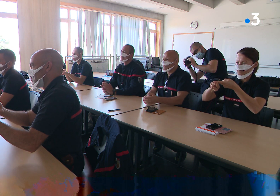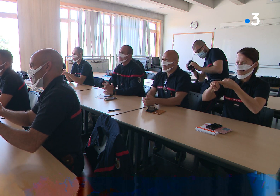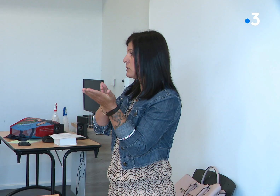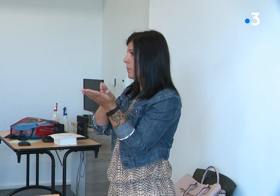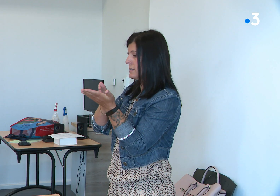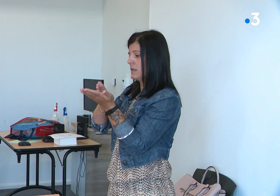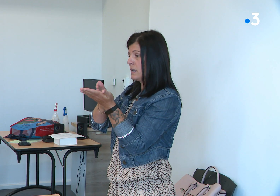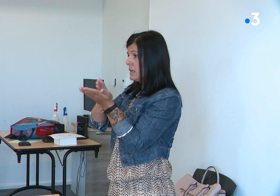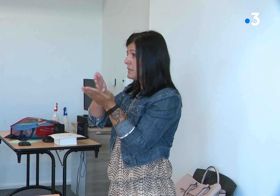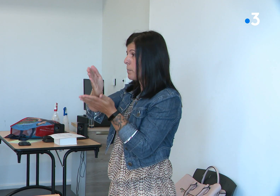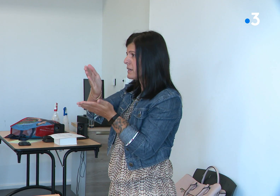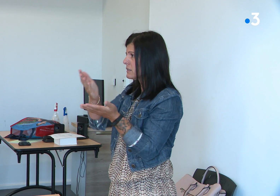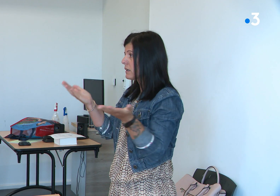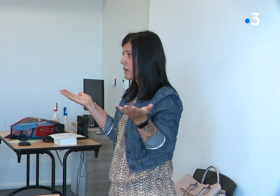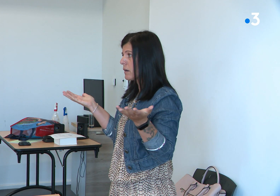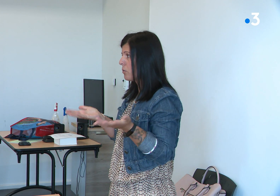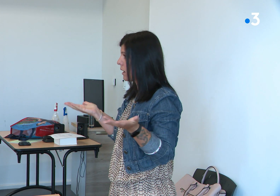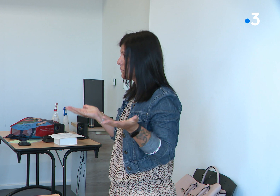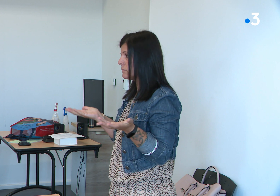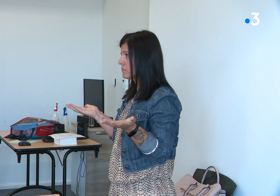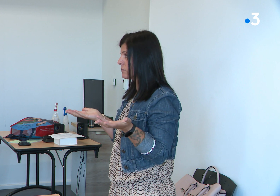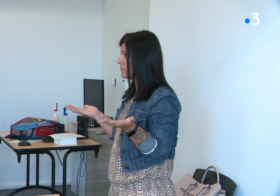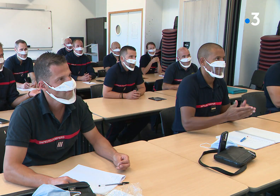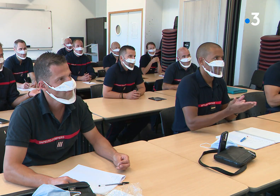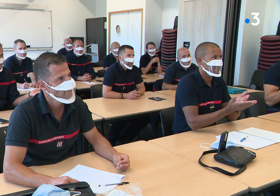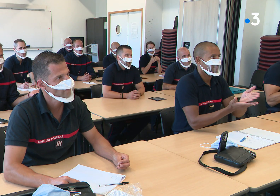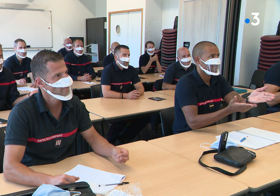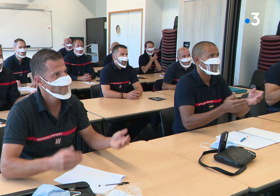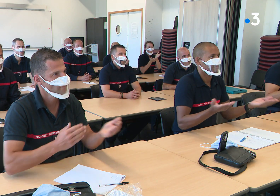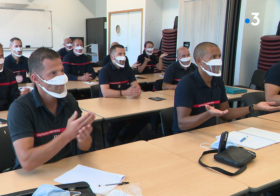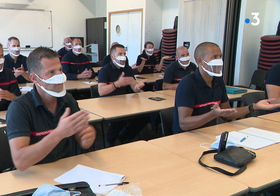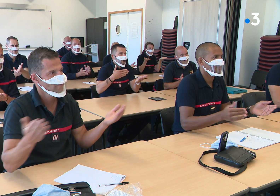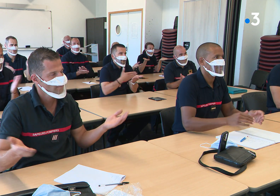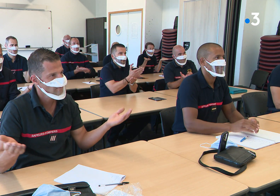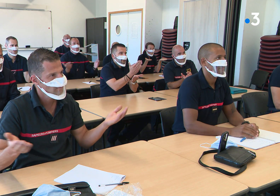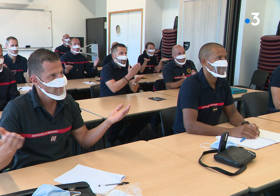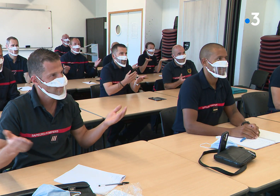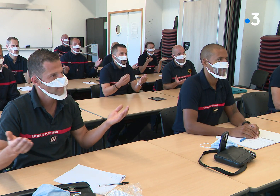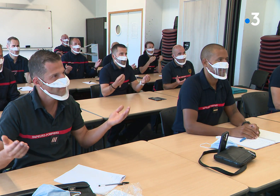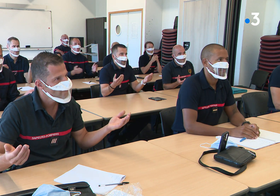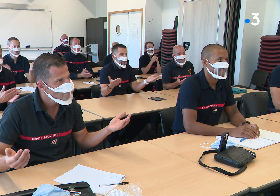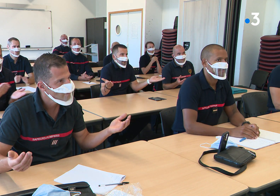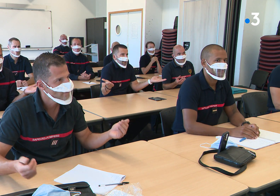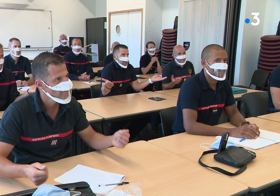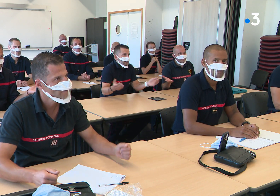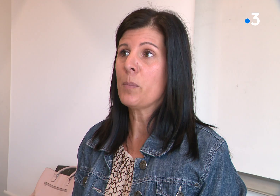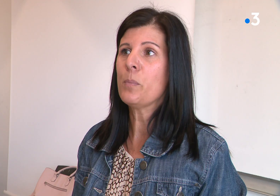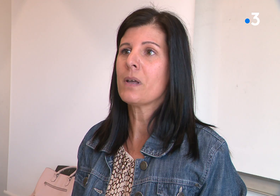prise en charge. Magali Carré, sourde depuis sa petite enfance, en sait quelque chose. « Quand les pompiers